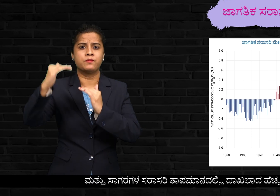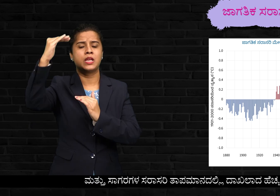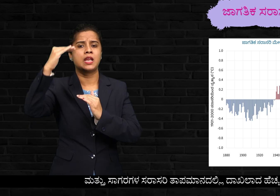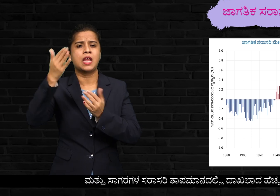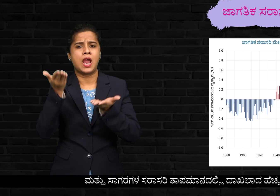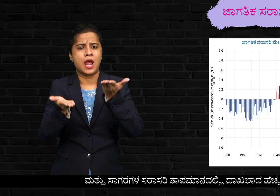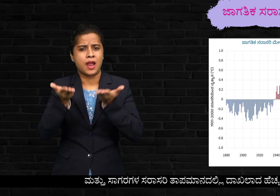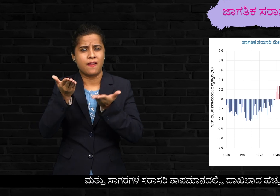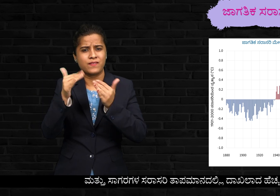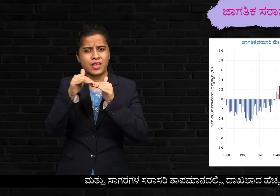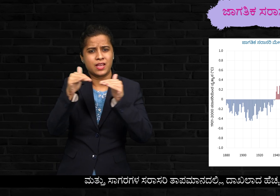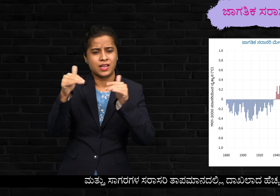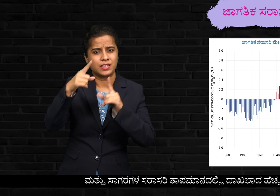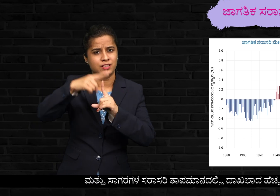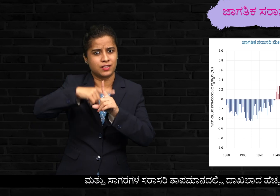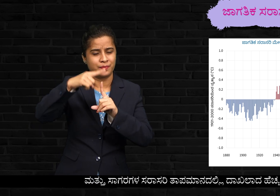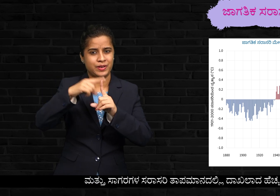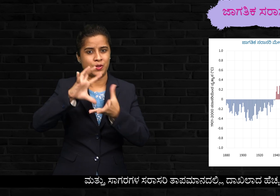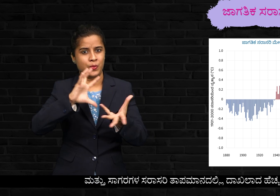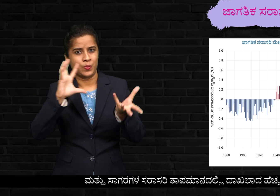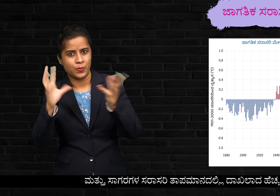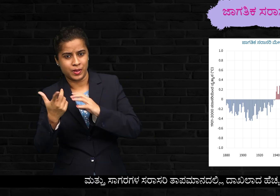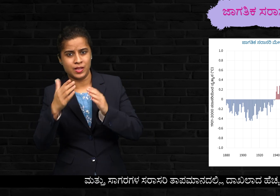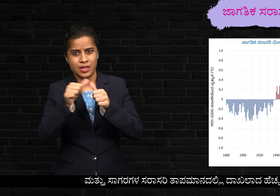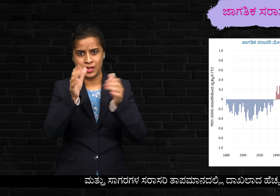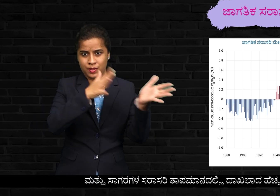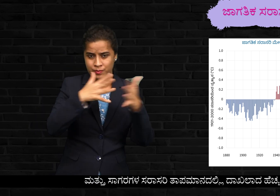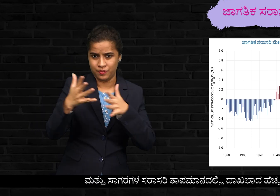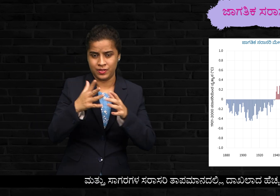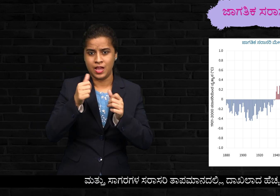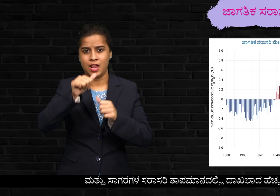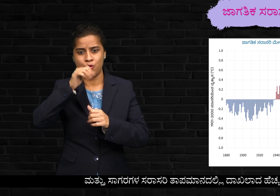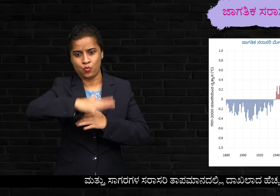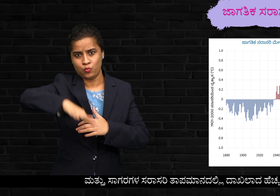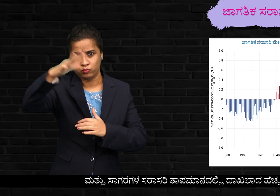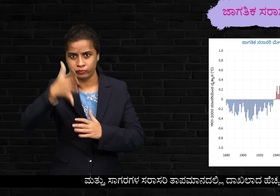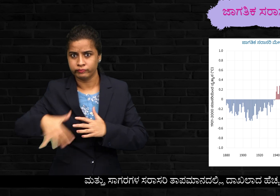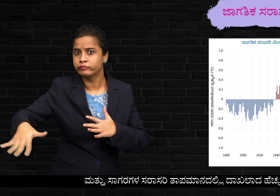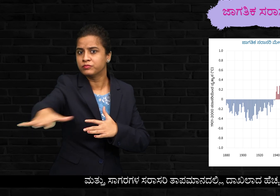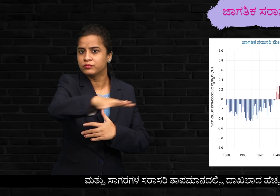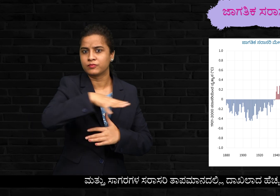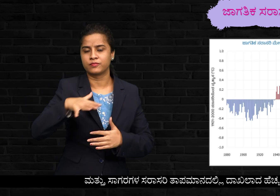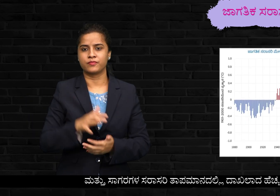ಮತ್ತು ಸಾಗರಗಳ ಸರಾಸರಿ ತಾಪಮಾನದಲ್ಲಿ ದಾಖಲಾದ ಹೆಚ್ಚಳವಾಗಿದೆ.